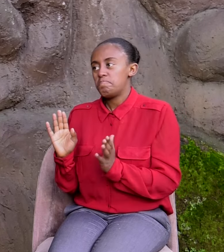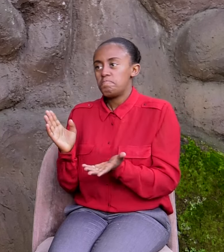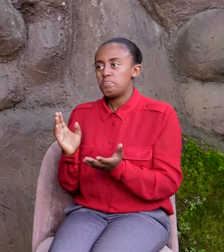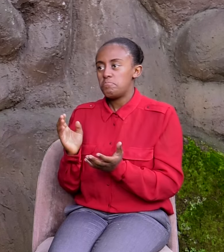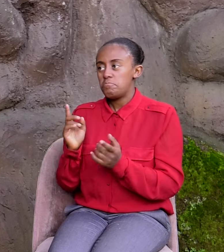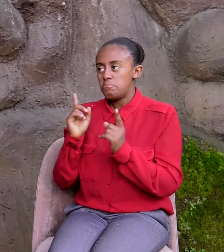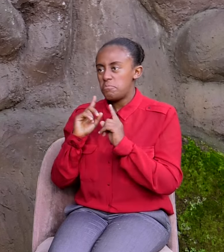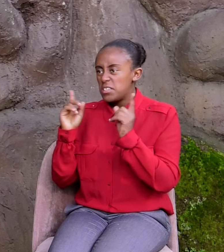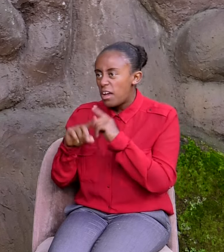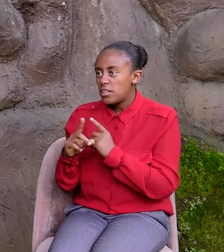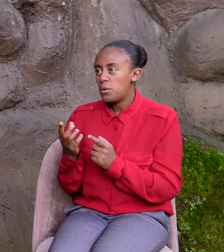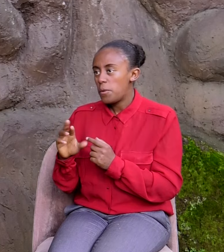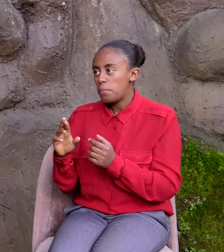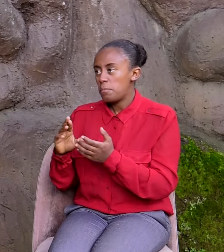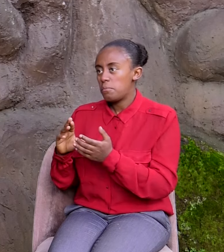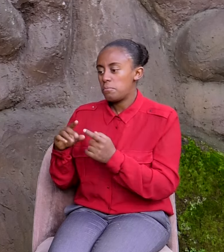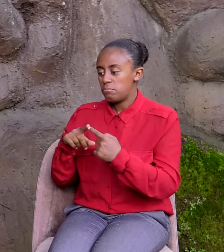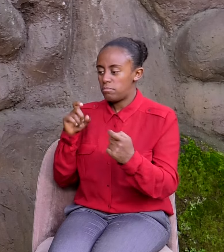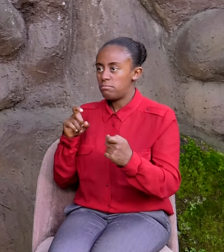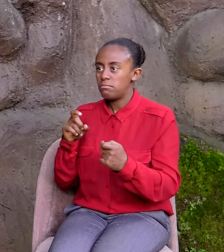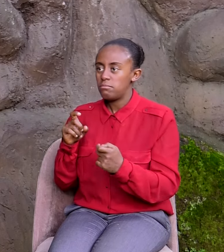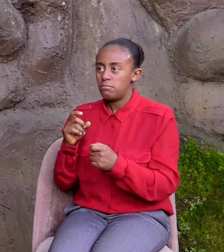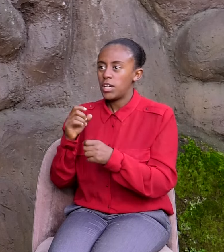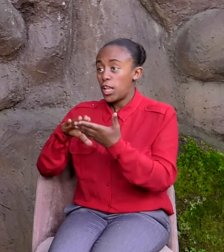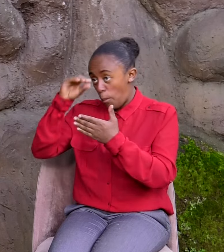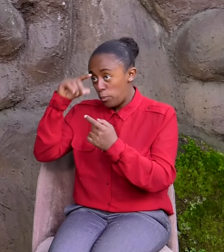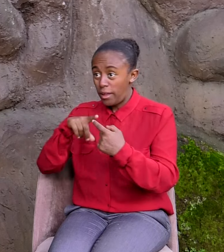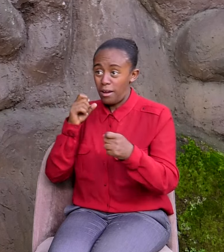በተሳሳተ መንገድ ወይም ከተማርኩት በተቃራኒ ልሰራ አልችልም።